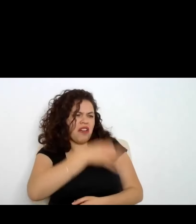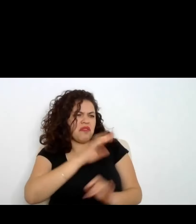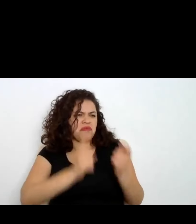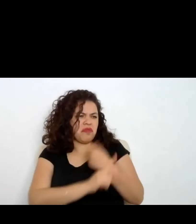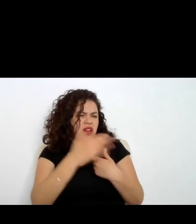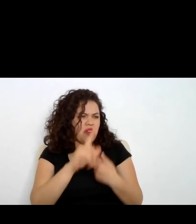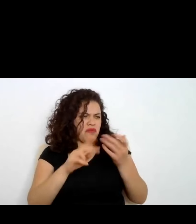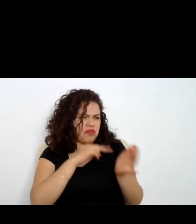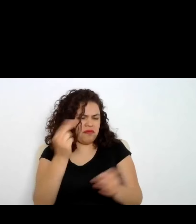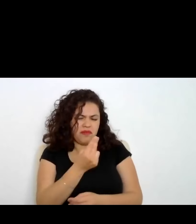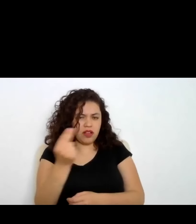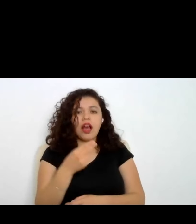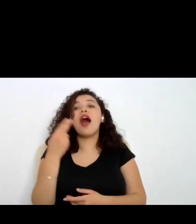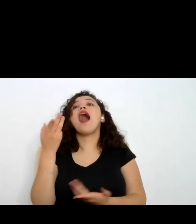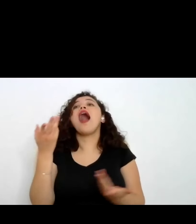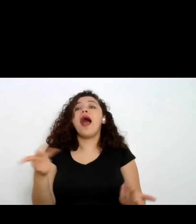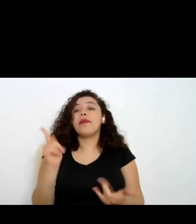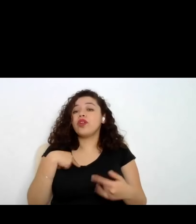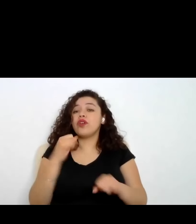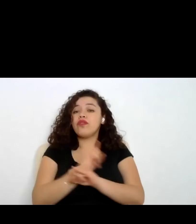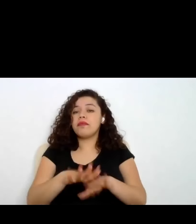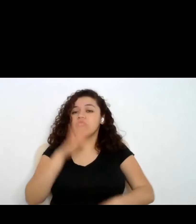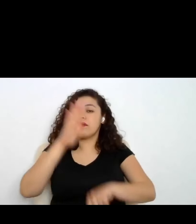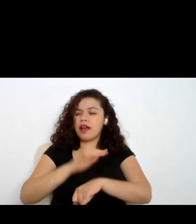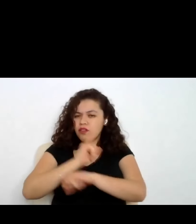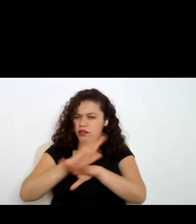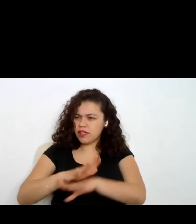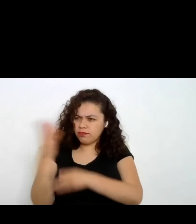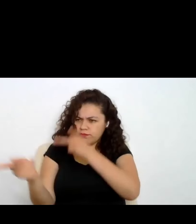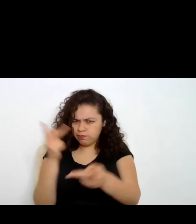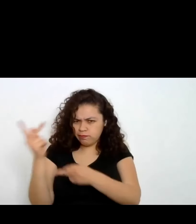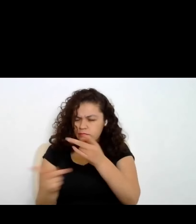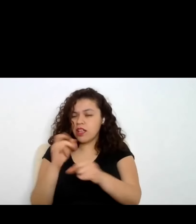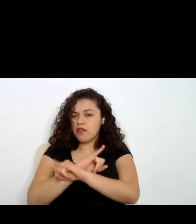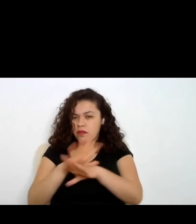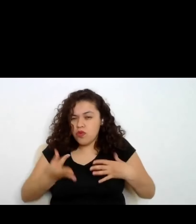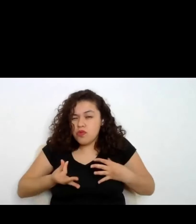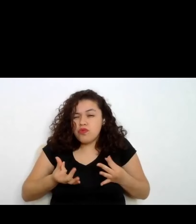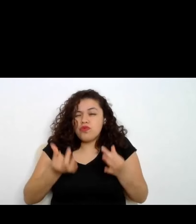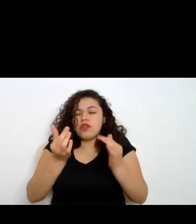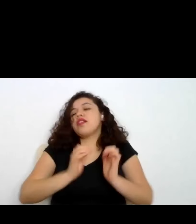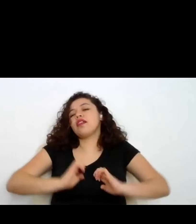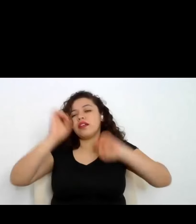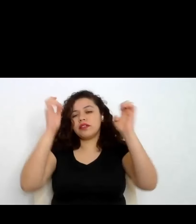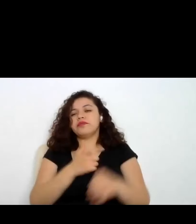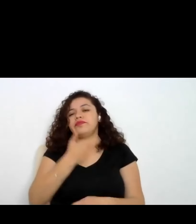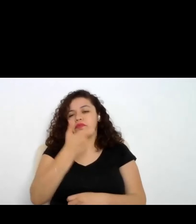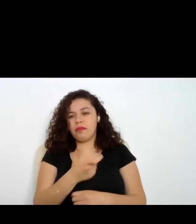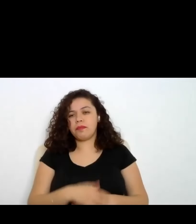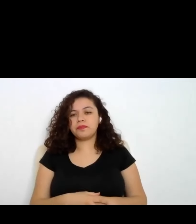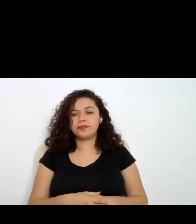pero ahora voy a recabar más datos de esa persona y son datos sensibles, patrimoniales o financieros,